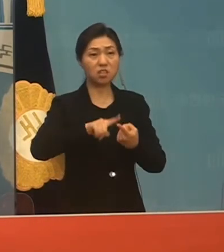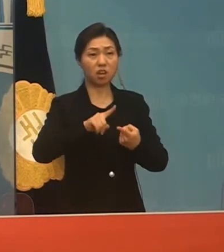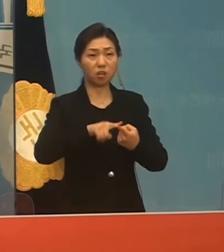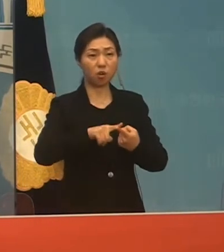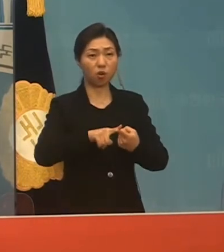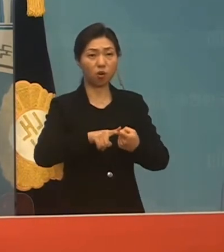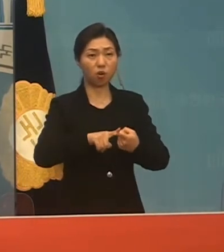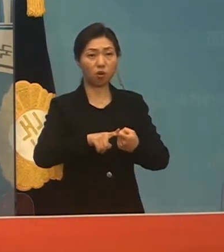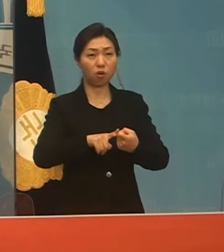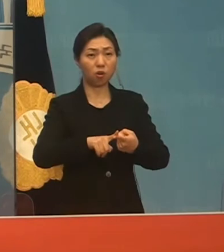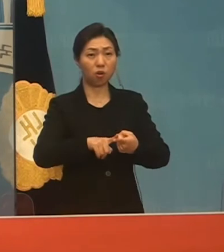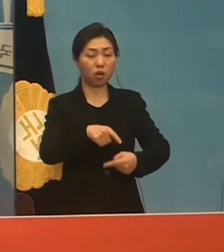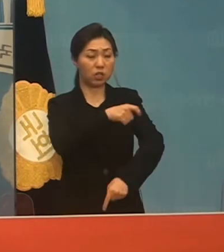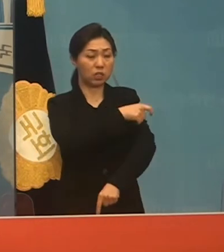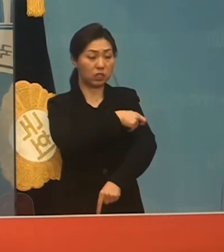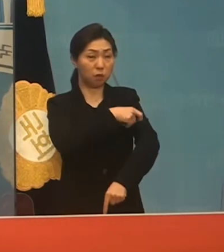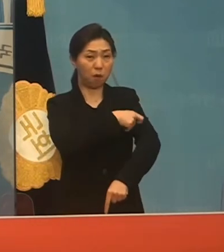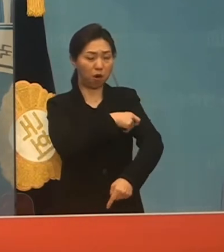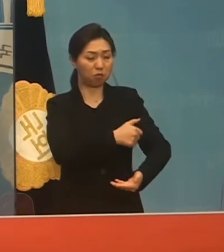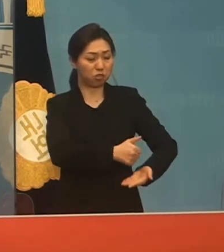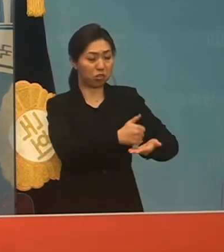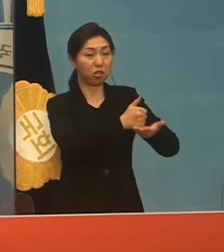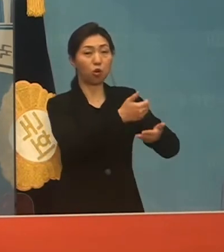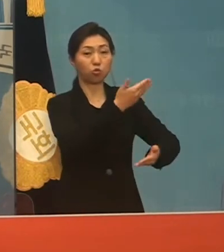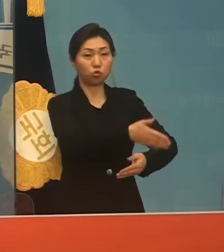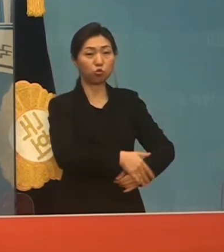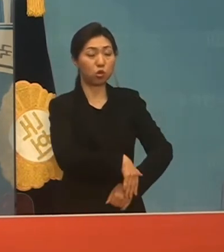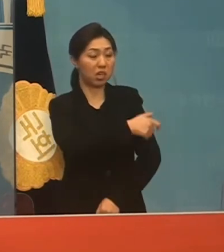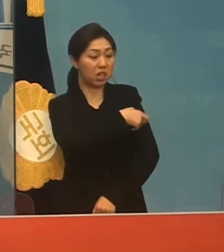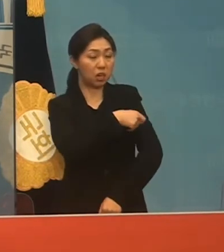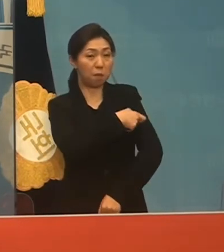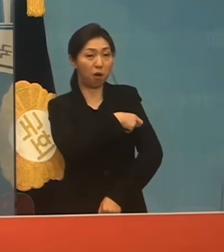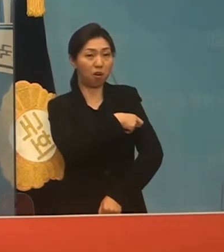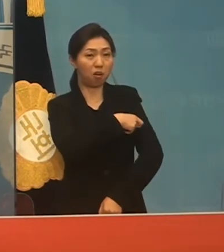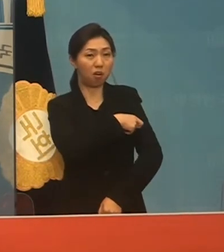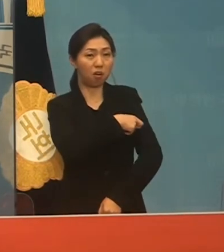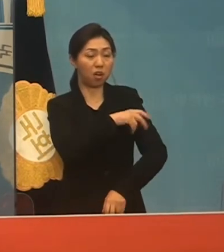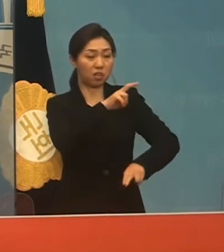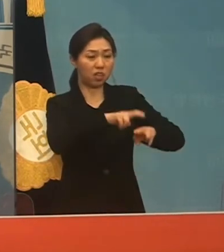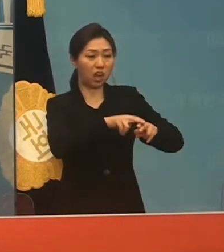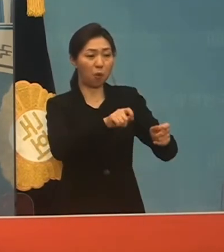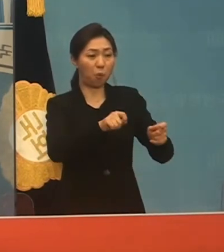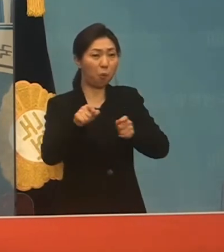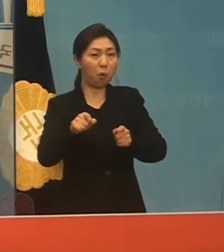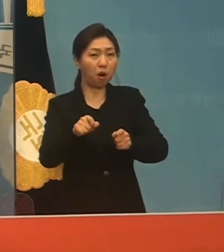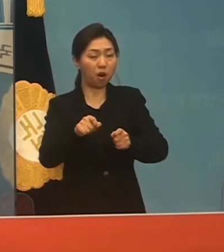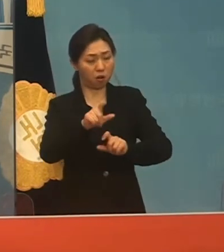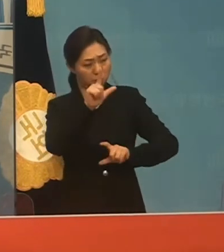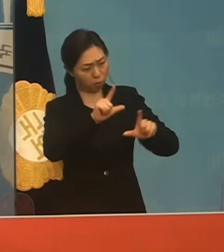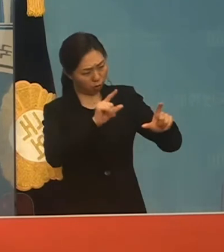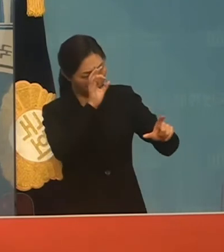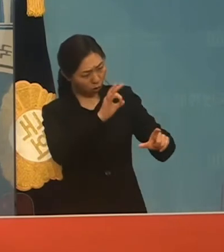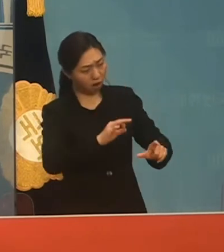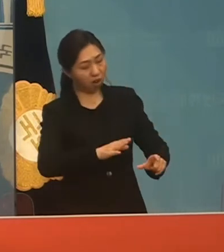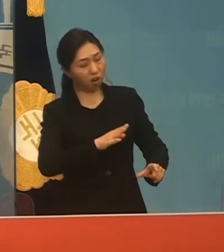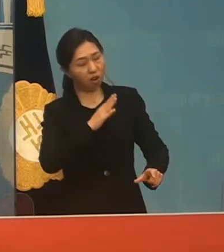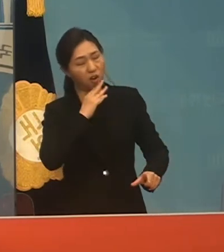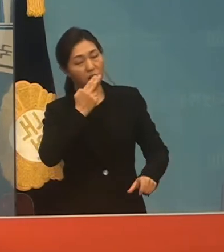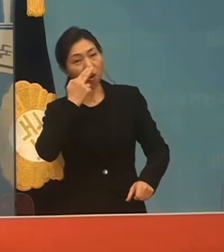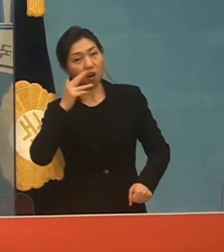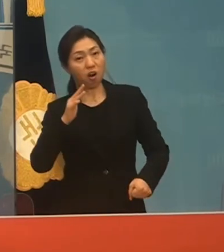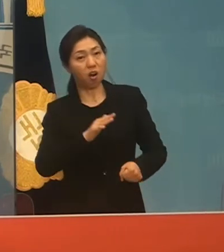임원의 공으로 취하하고 또 임원 연장을 하는 이런 개 같은 일이 발생됐는데 또